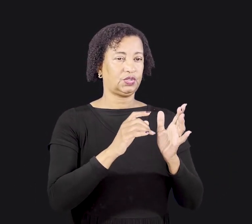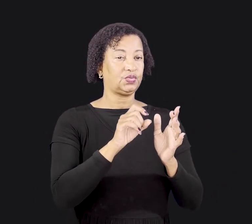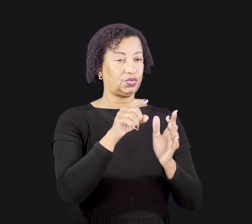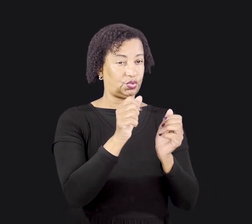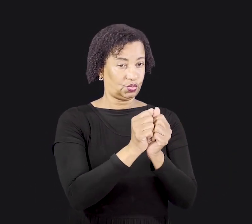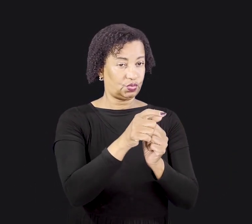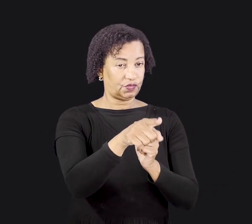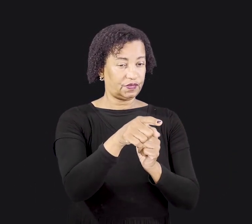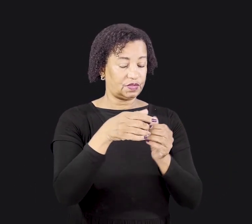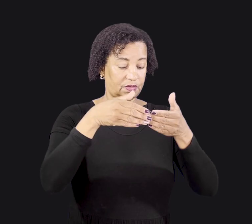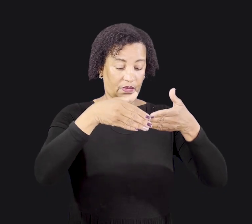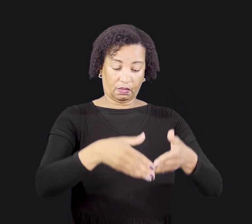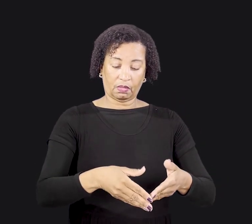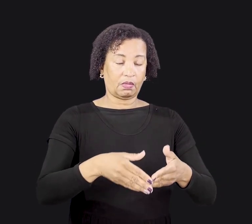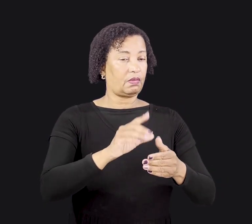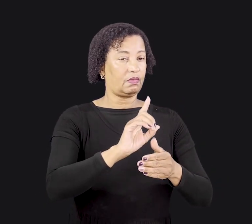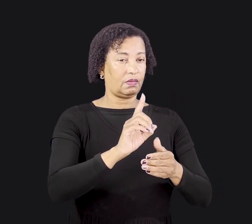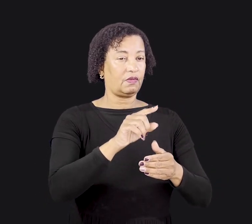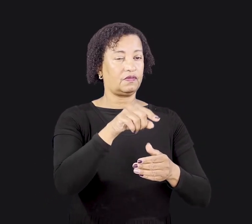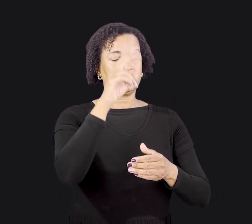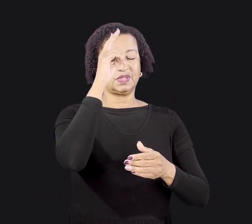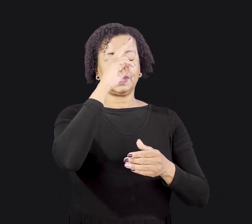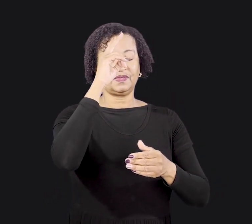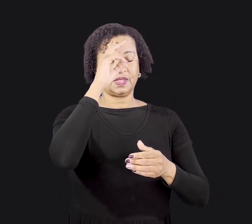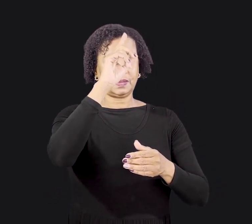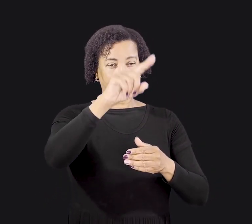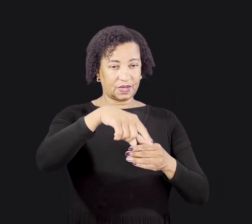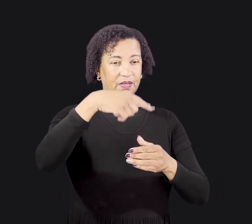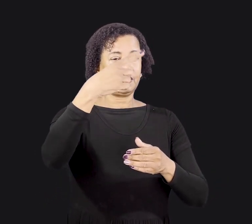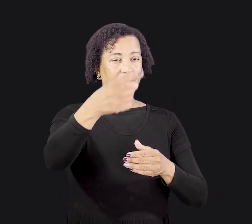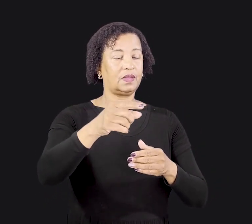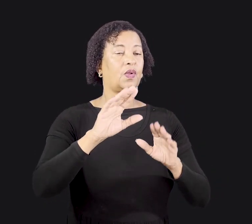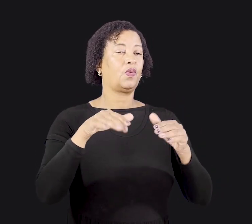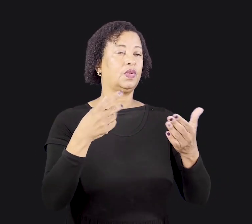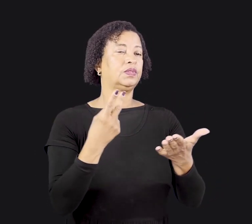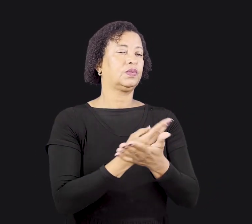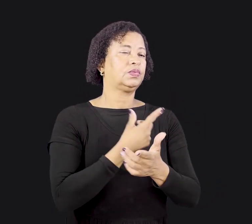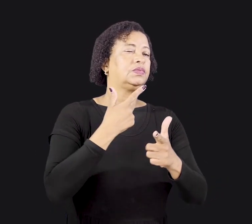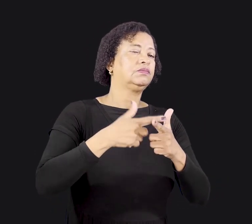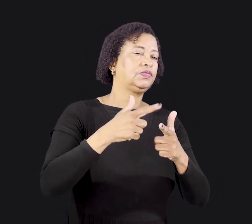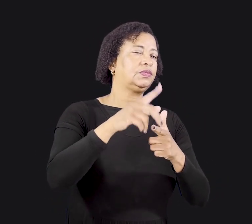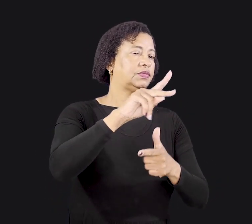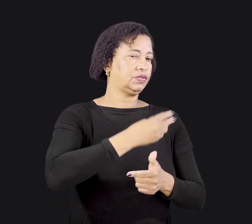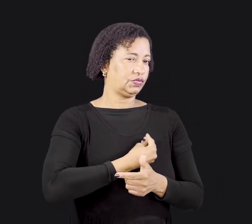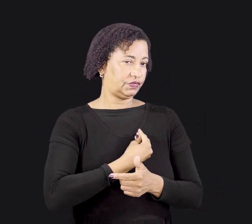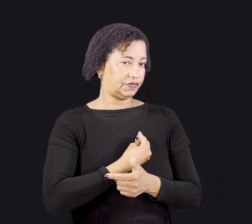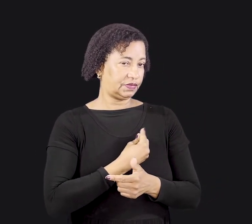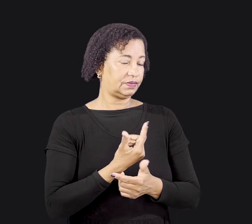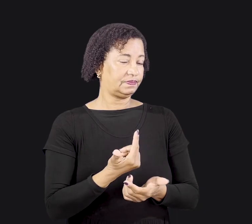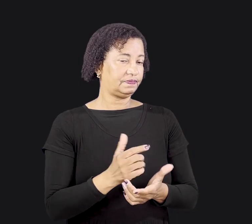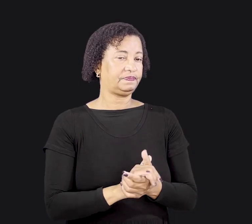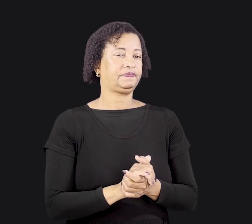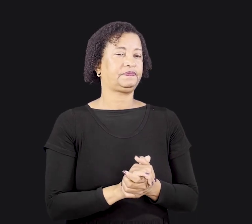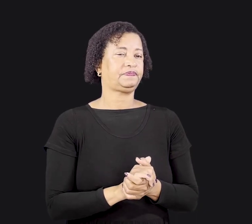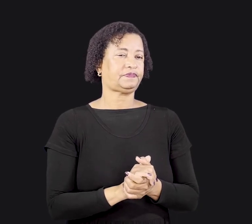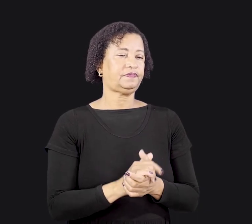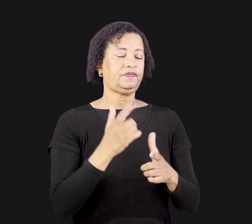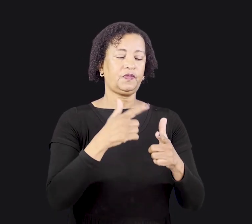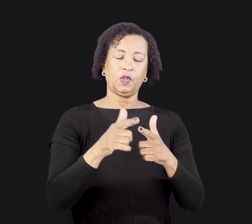vai afundar. Você vai se lembrar disso da próxima vez que passar por uma tempestade? A tempestade atinge